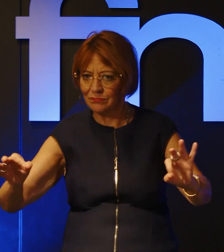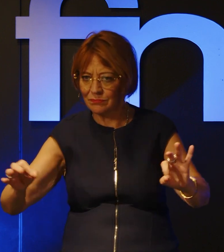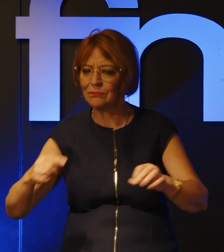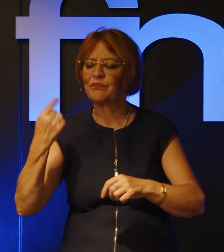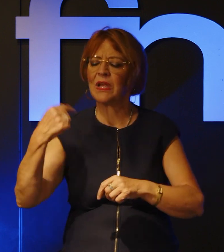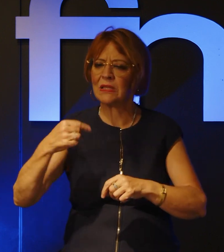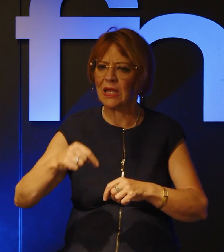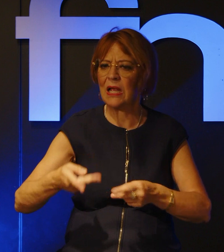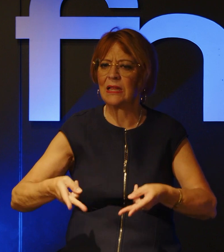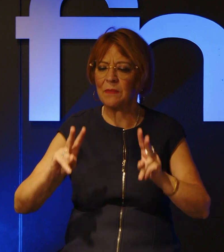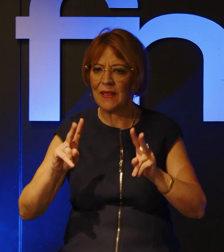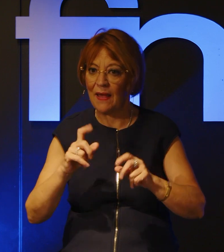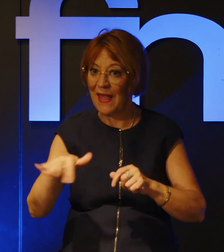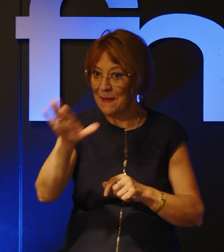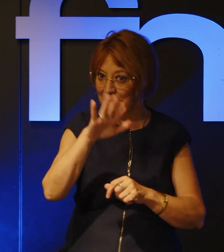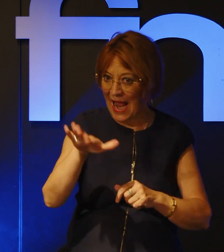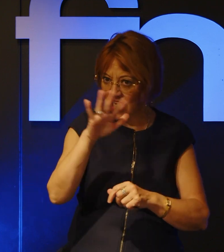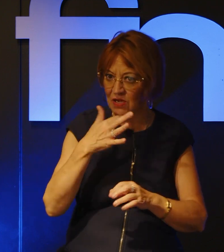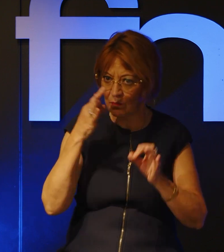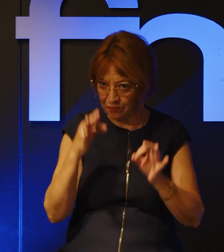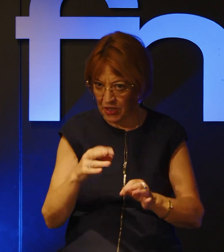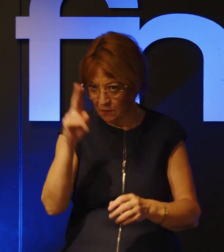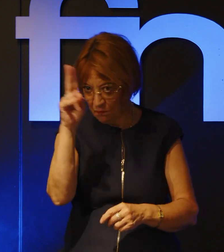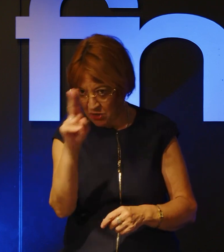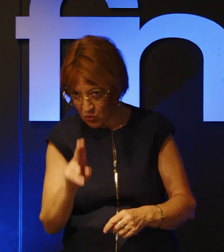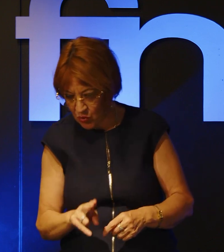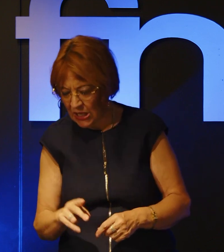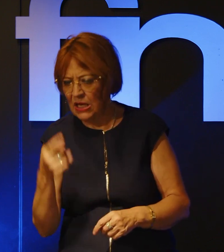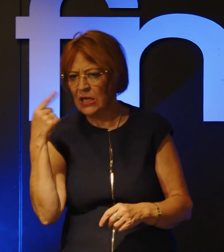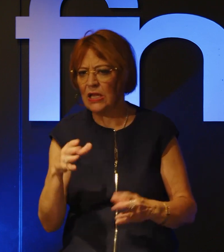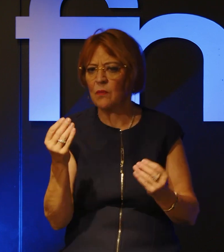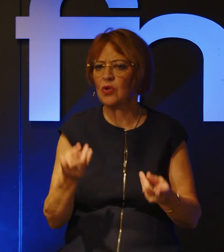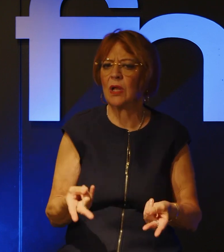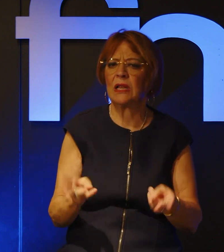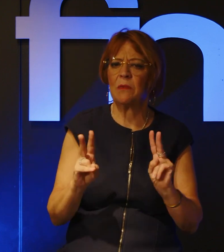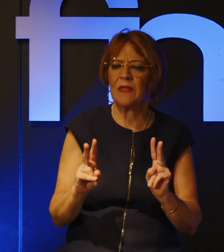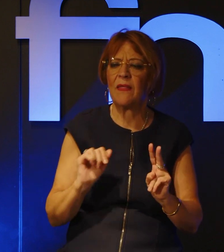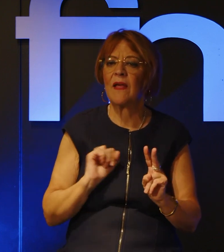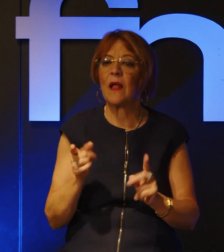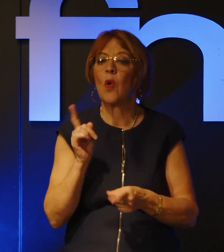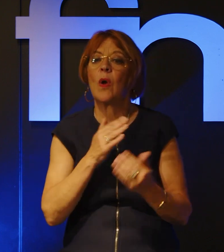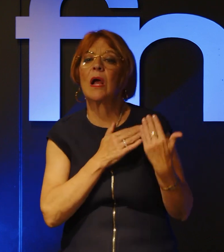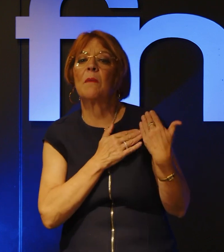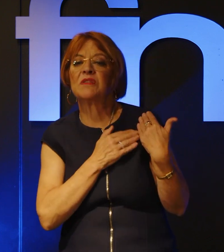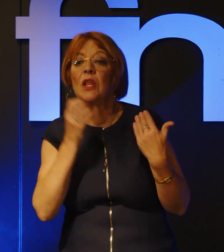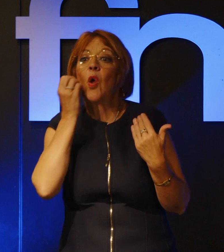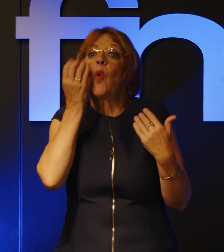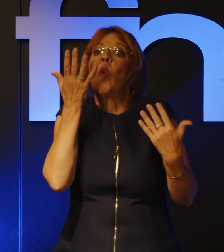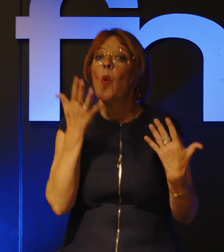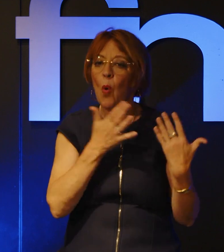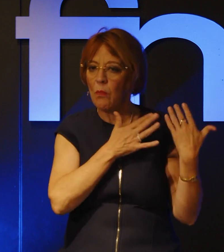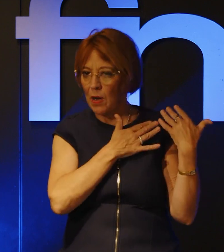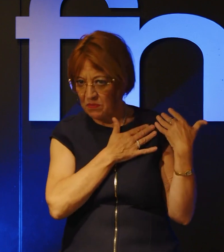Liberdade do ponto de vista da imagem da imagem falo da pintura tem uma imensa Liberdade também do ponto de vista do que se representa e Como se representa e